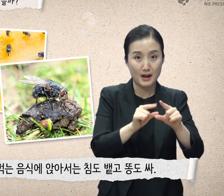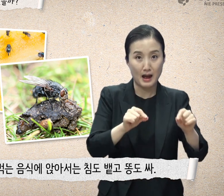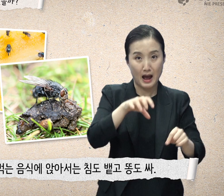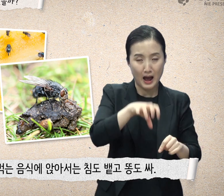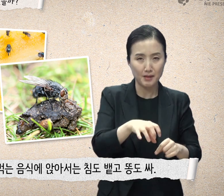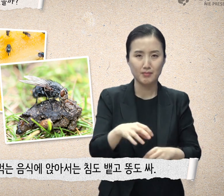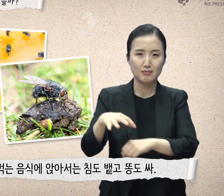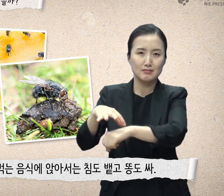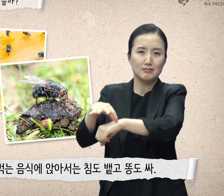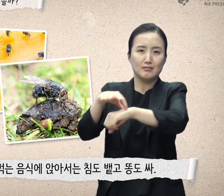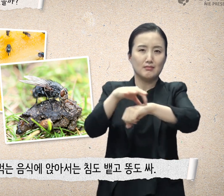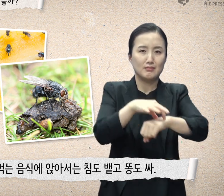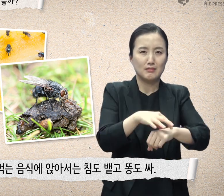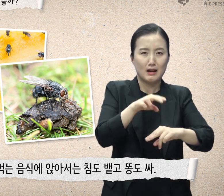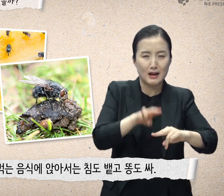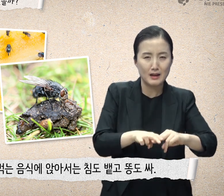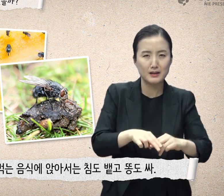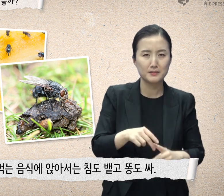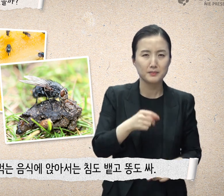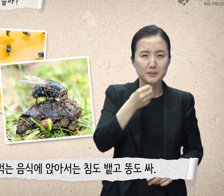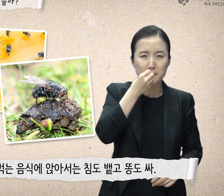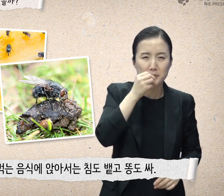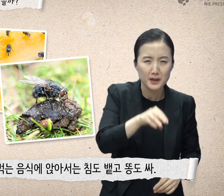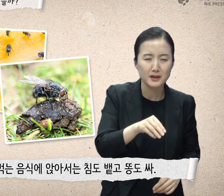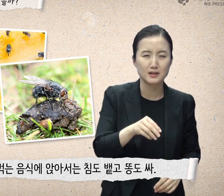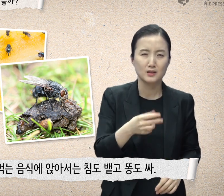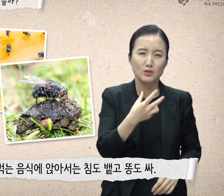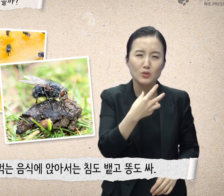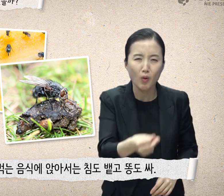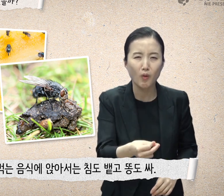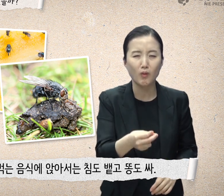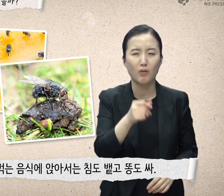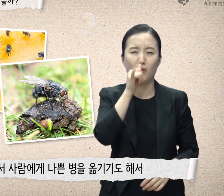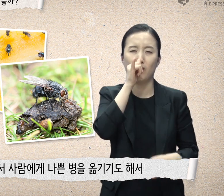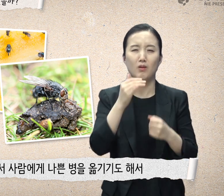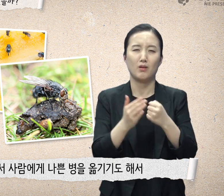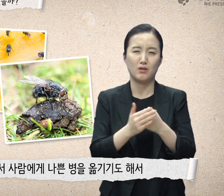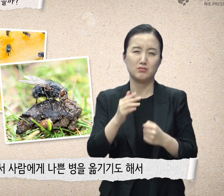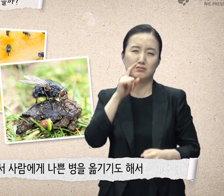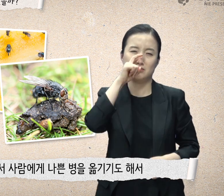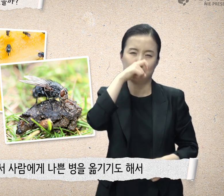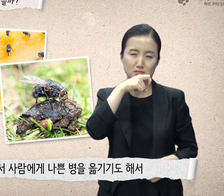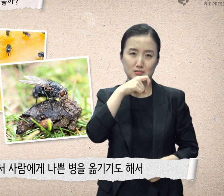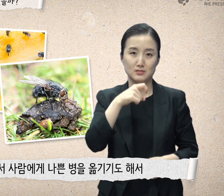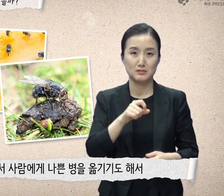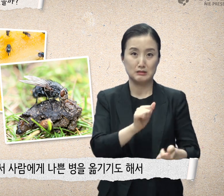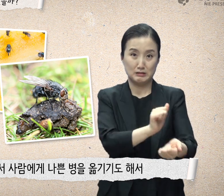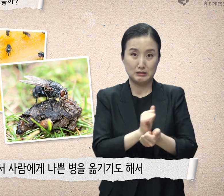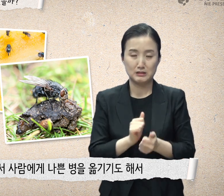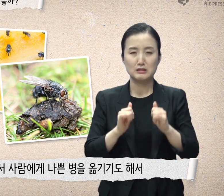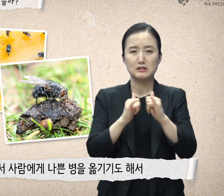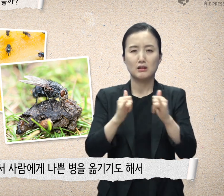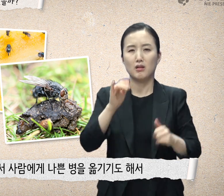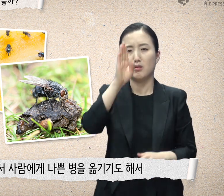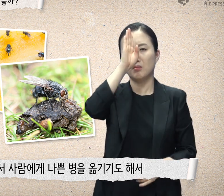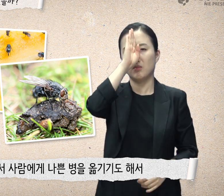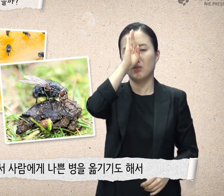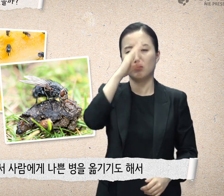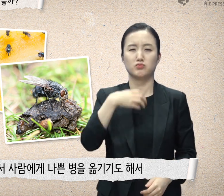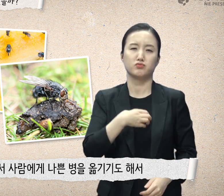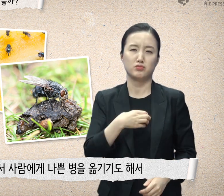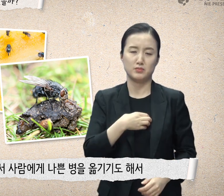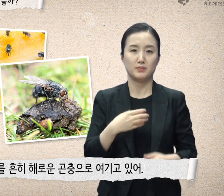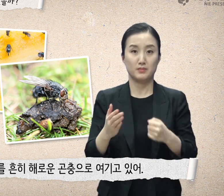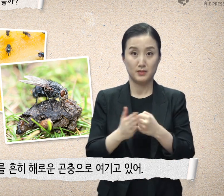먹는 음식에 앉아서는 침도 뱉고 똥도 싸. 그래서 사람에게 나쁜 병을 옮기기도